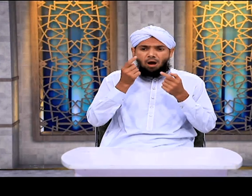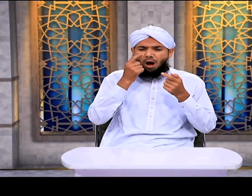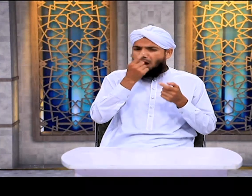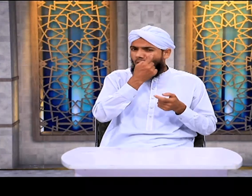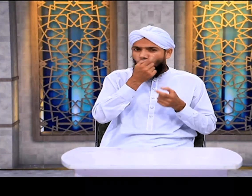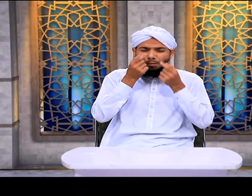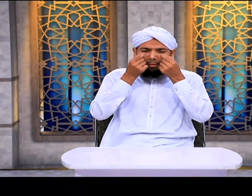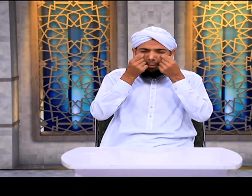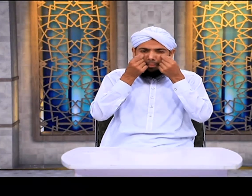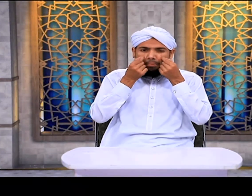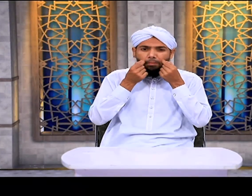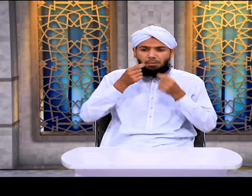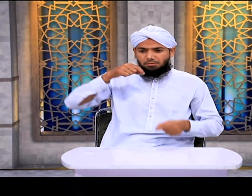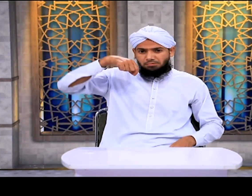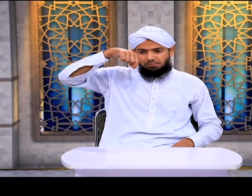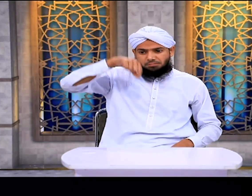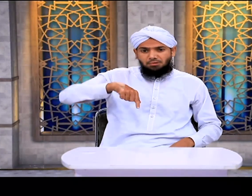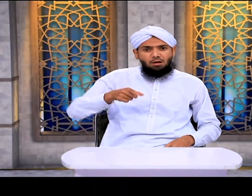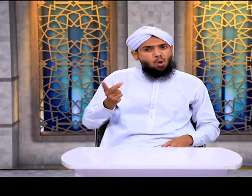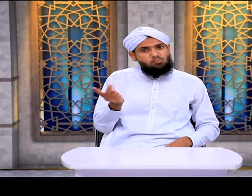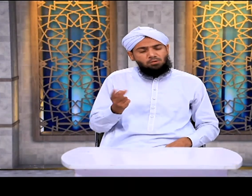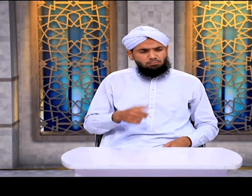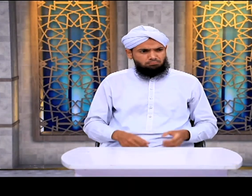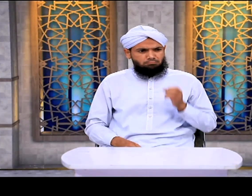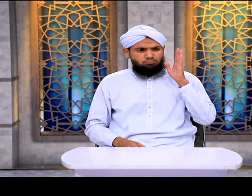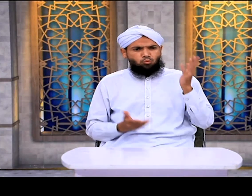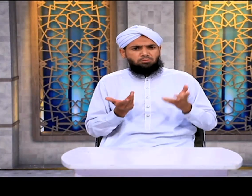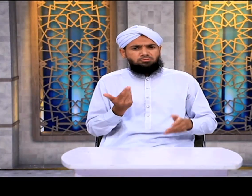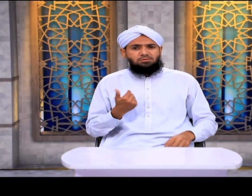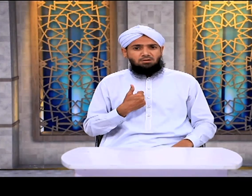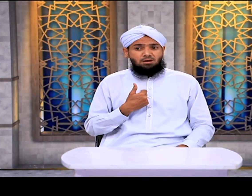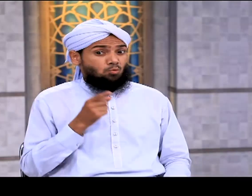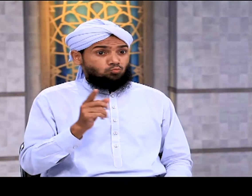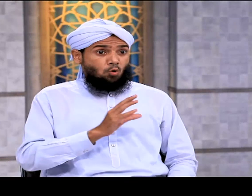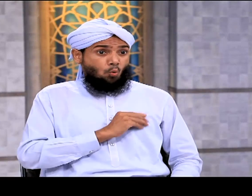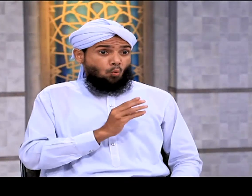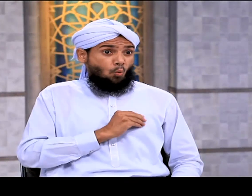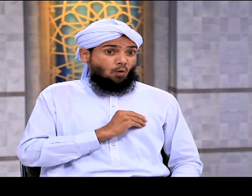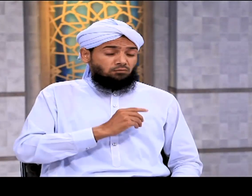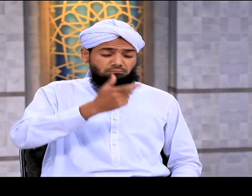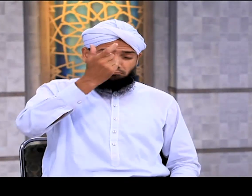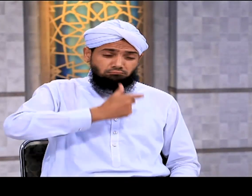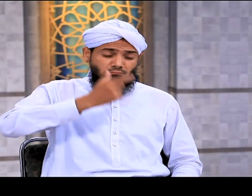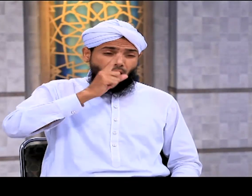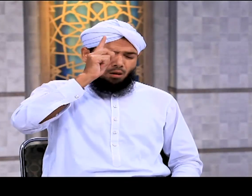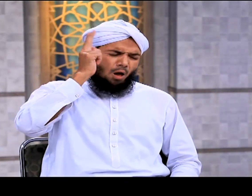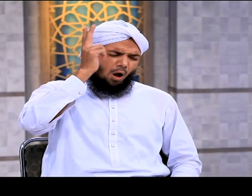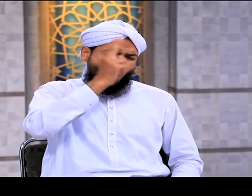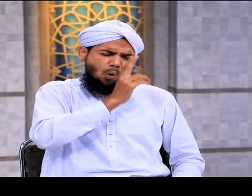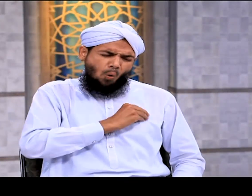کے آنسوؤں کے ذریعے۔ عرض کیا وہ کیسے؟ فرمایا خوف خدا سے رویا کرو، کیونکہ جو آنکھ اللہ پاک